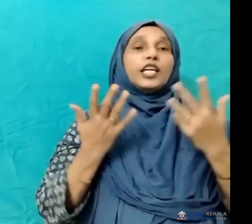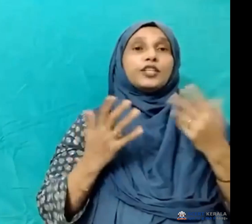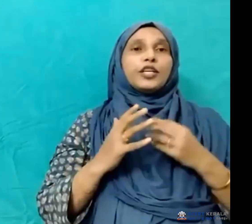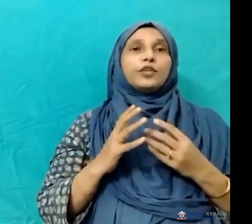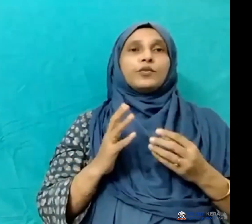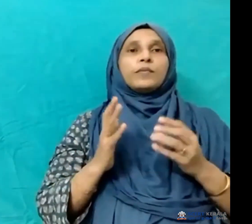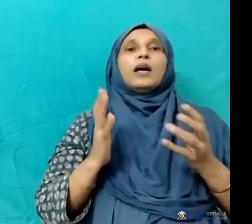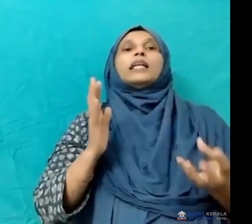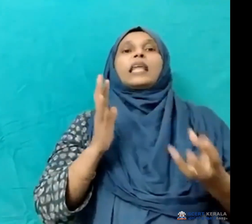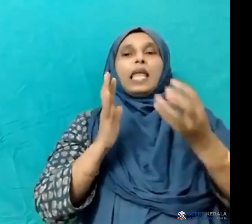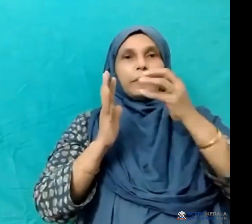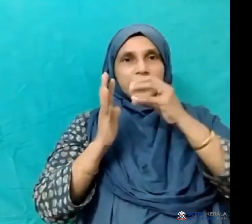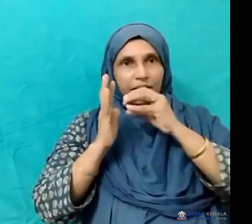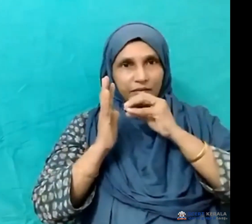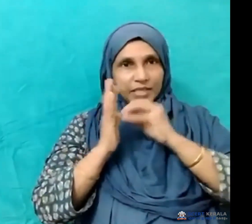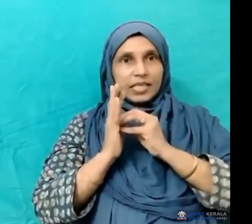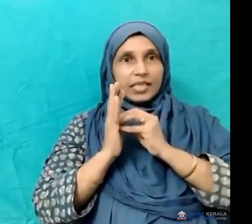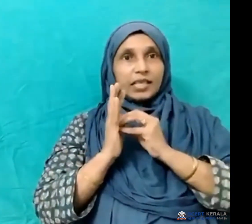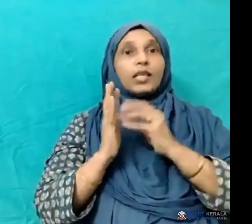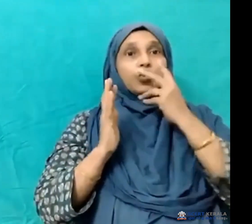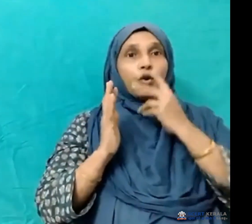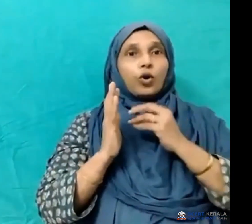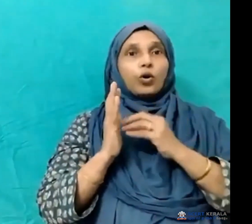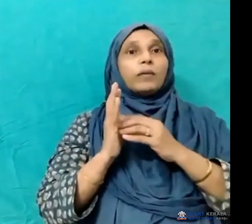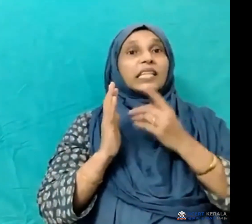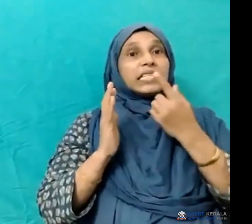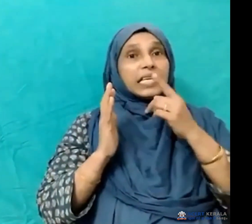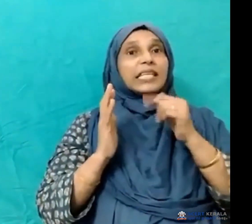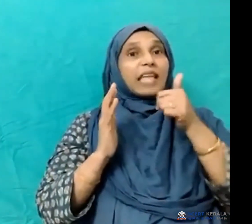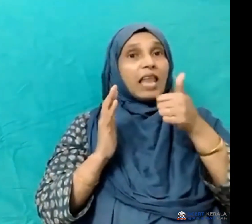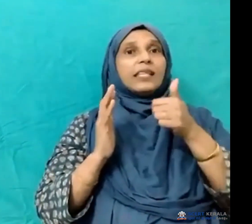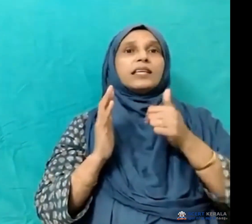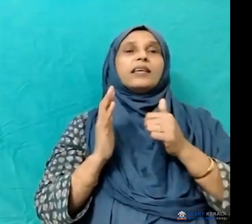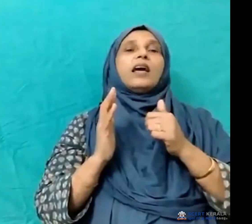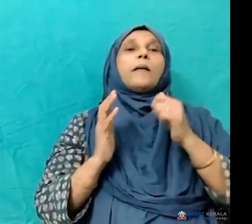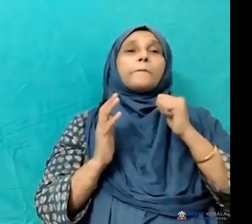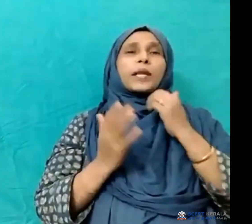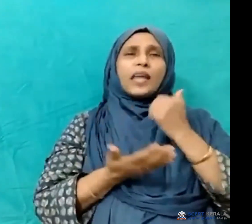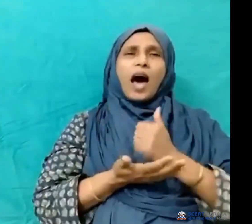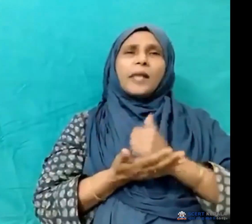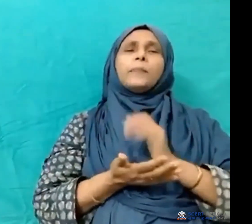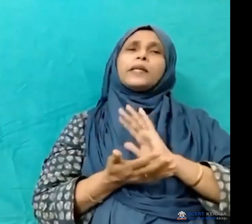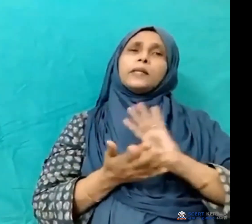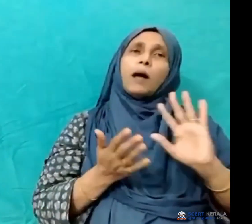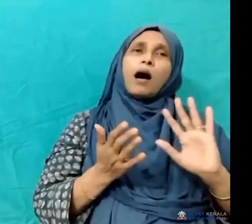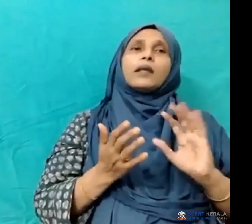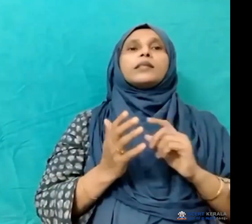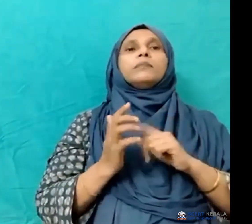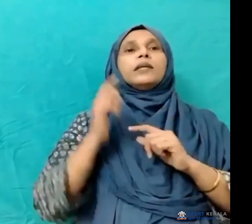എന്ത് ചെയ്യുന്നു, തലാമസ അടവെച്ചിട്ട് നോക്കും അത് ശരി നല്ലത്, പ്രധാനപ്പെട്ടത് മാത്രം